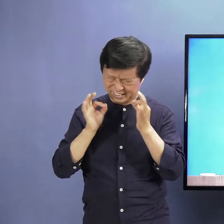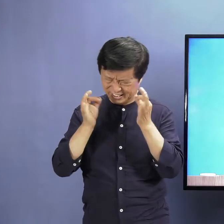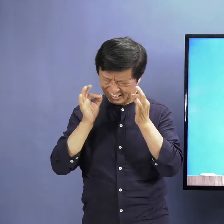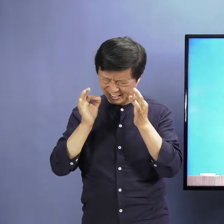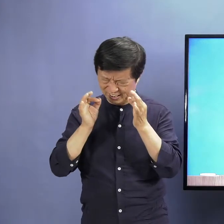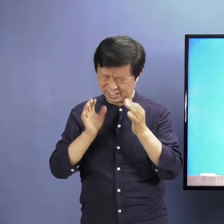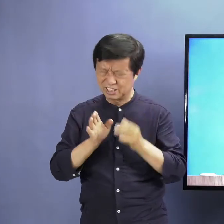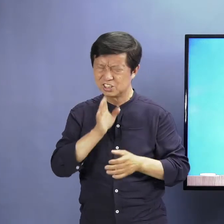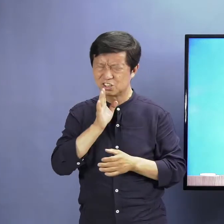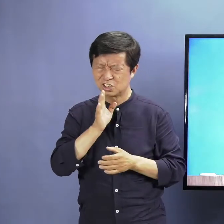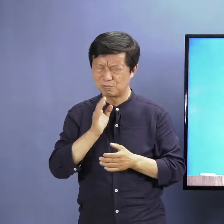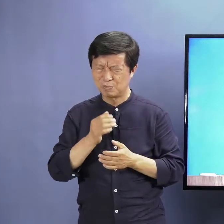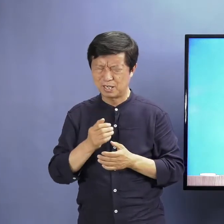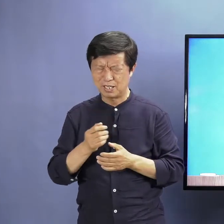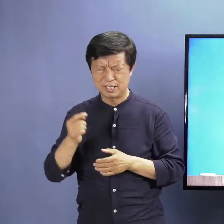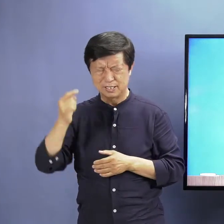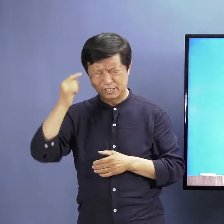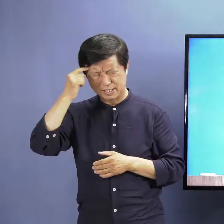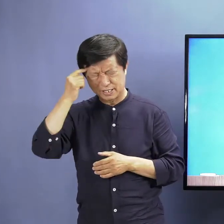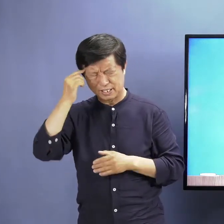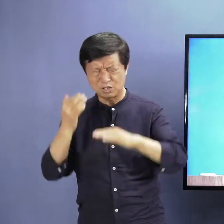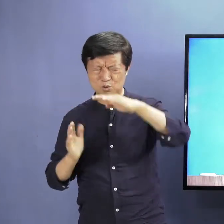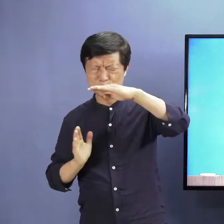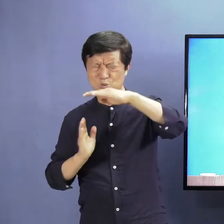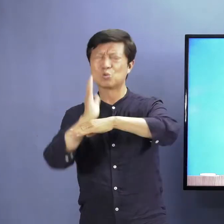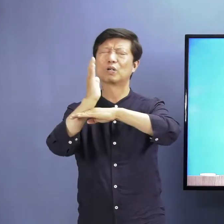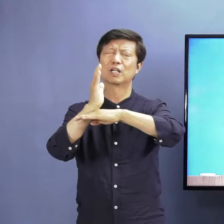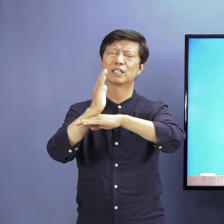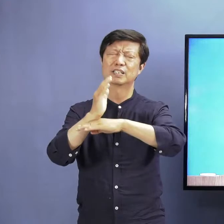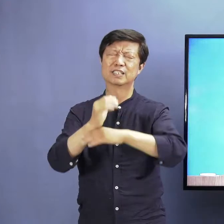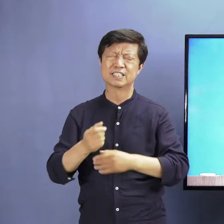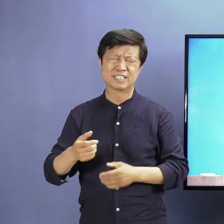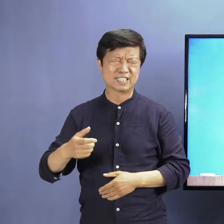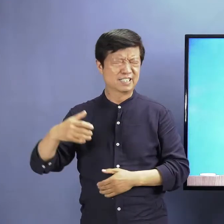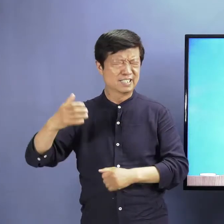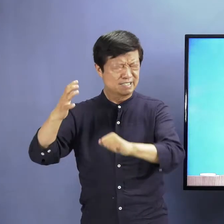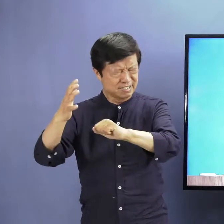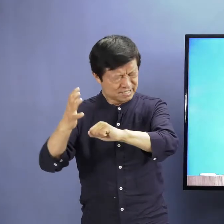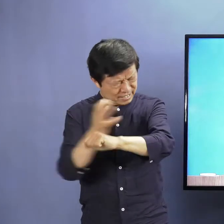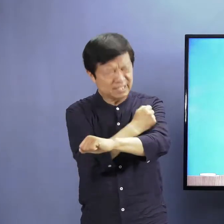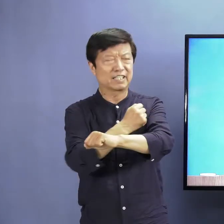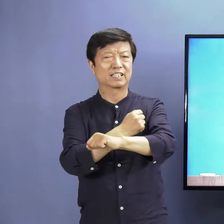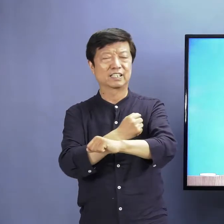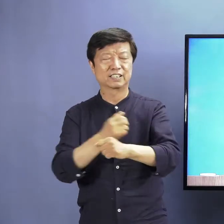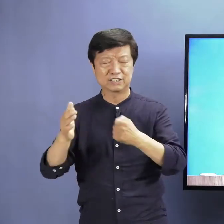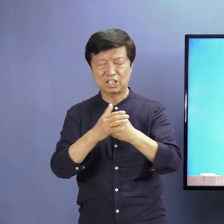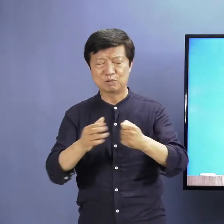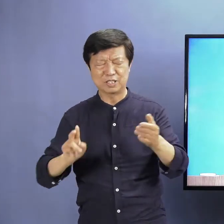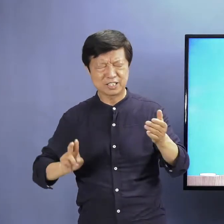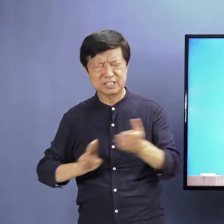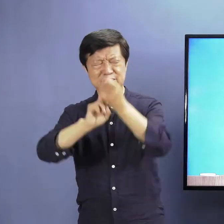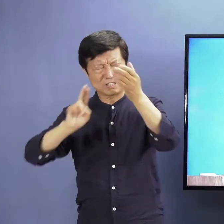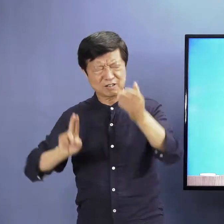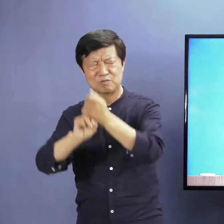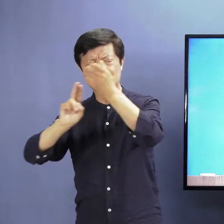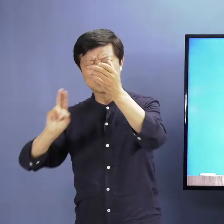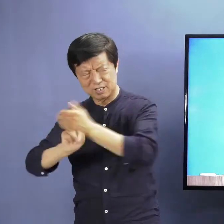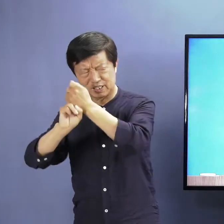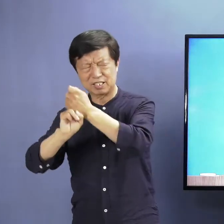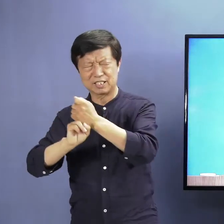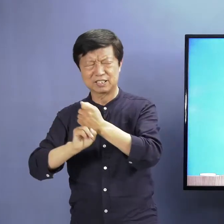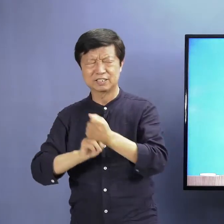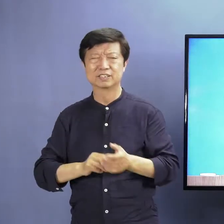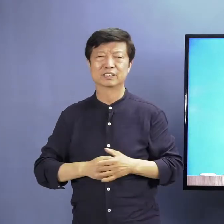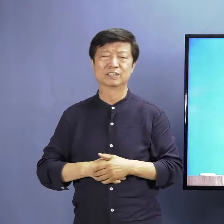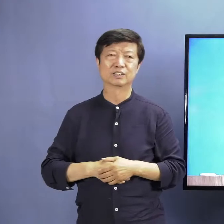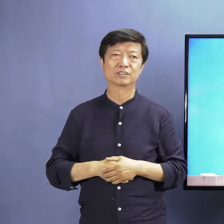정말 상상을 초월합니다. 그러니까 막 기적이 일어나잖아. 성경을 읽고 싶은데 못 읽으니까 막 말씀에